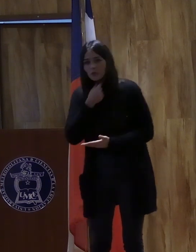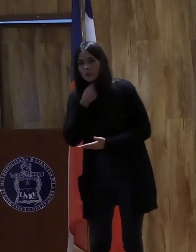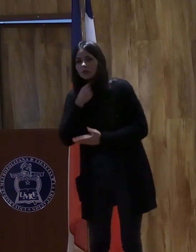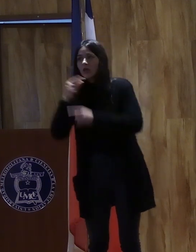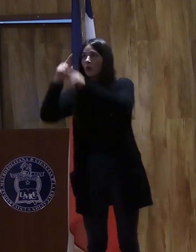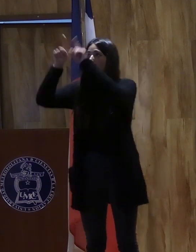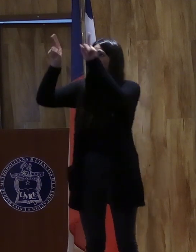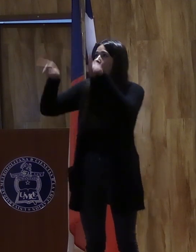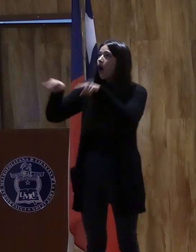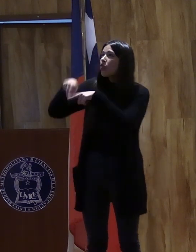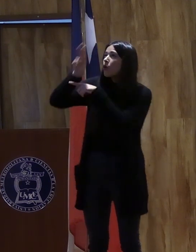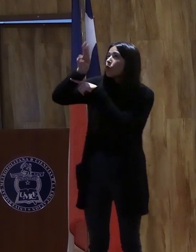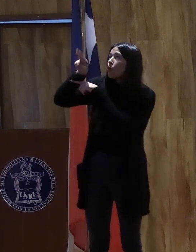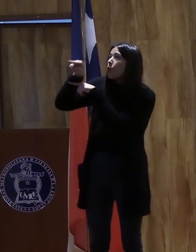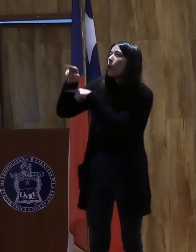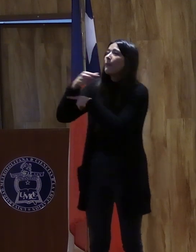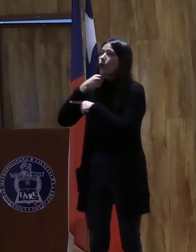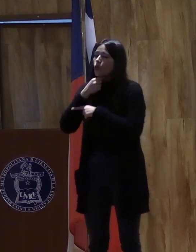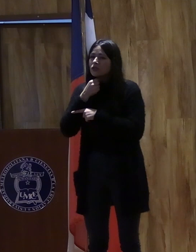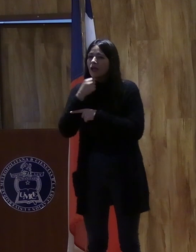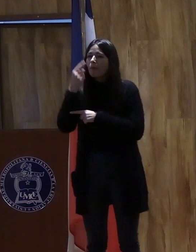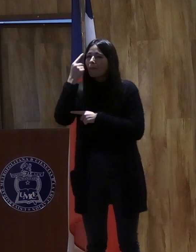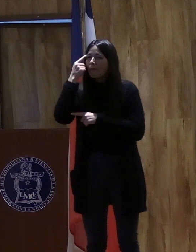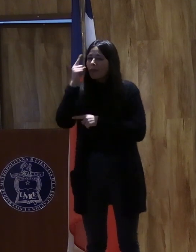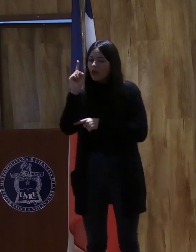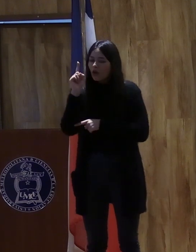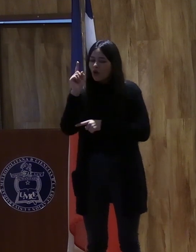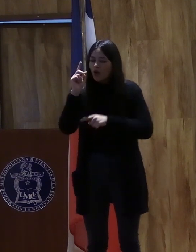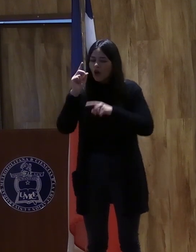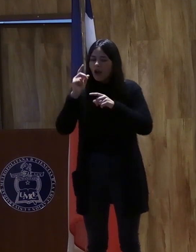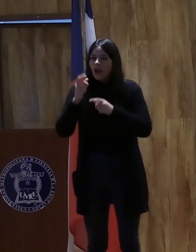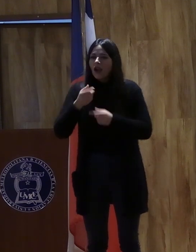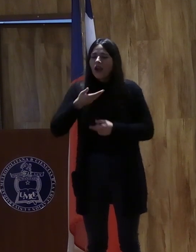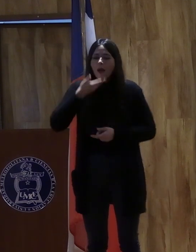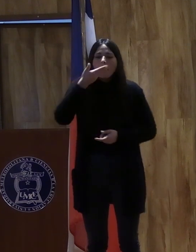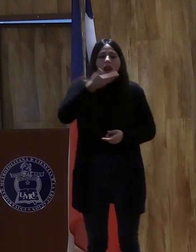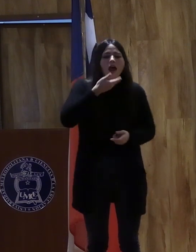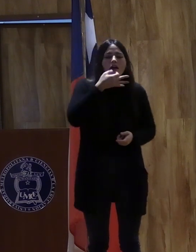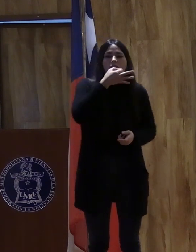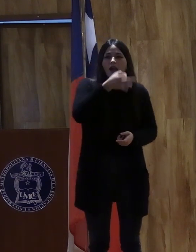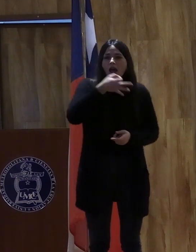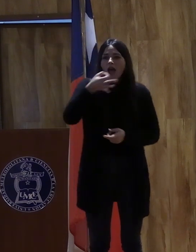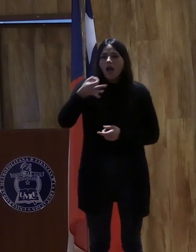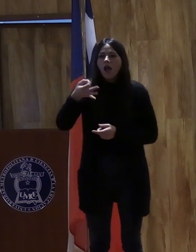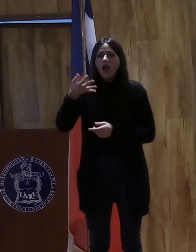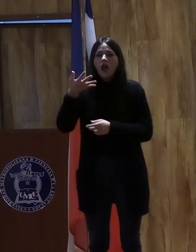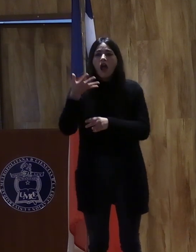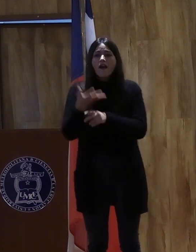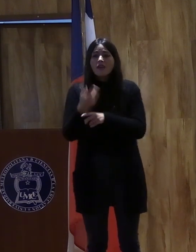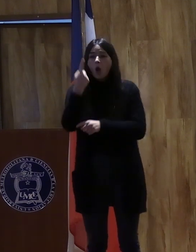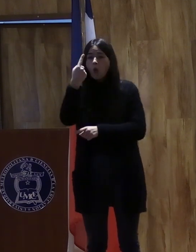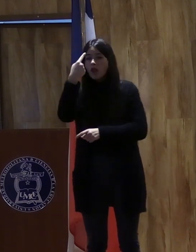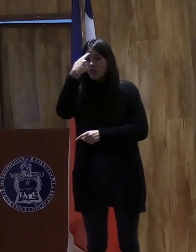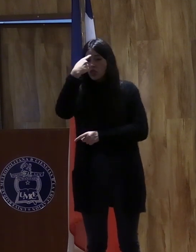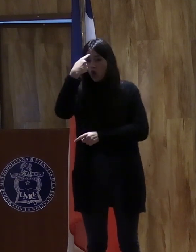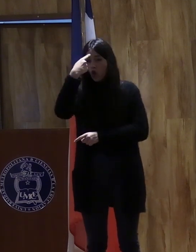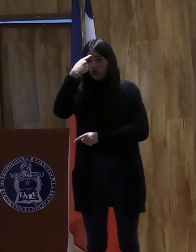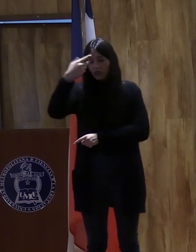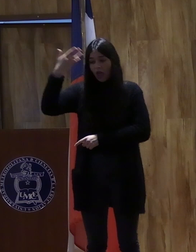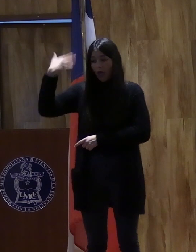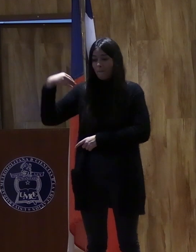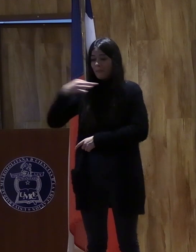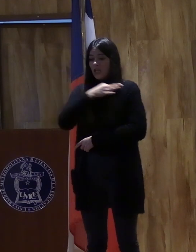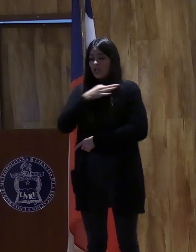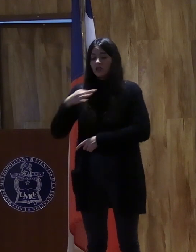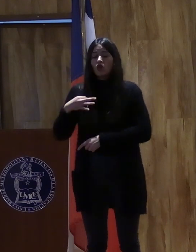etc. Pero creo que la ciencia, y bueno, y la palabra, también la palabra, había un idiota que era el ministro de Educación, no